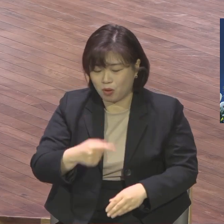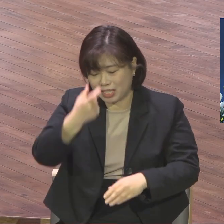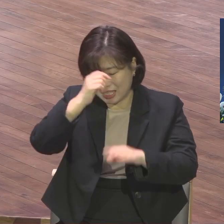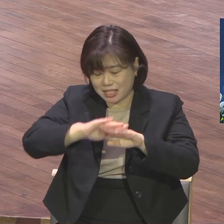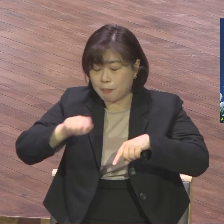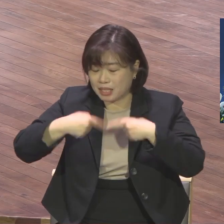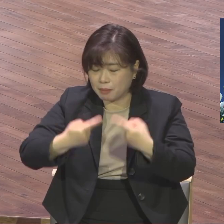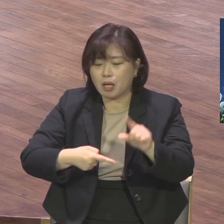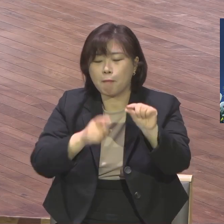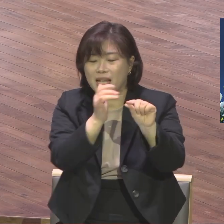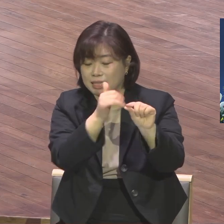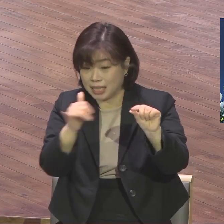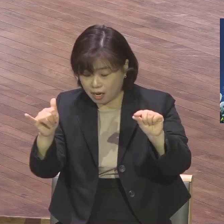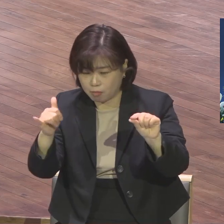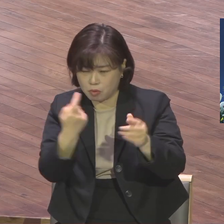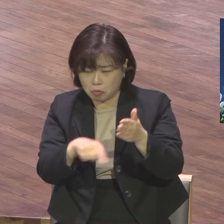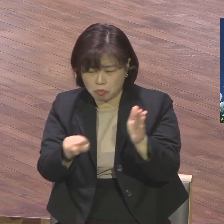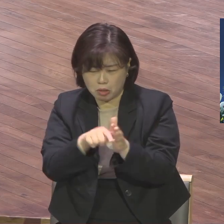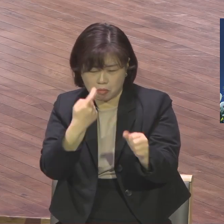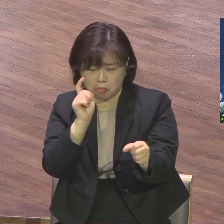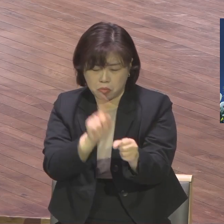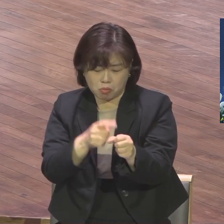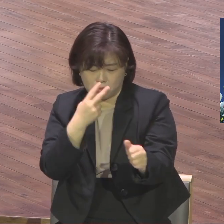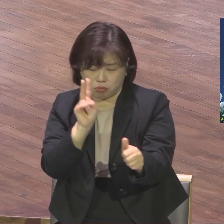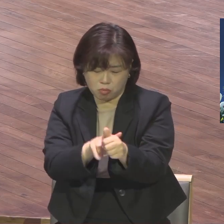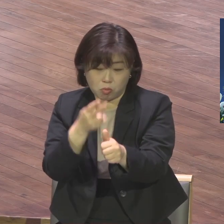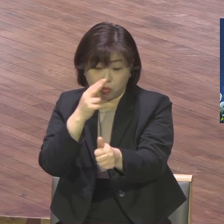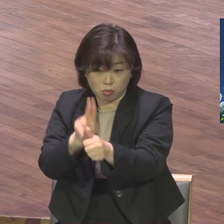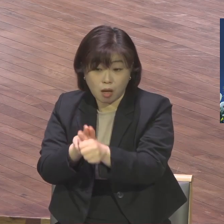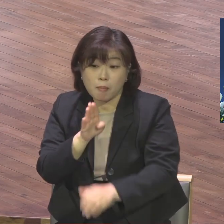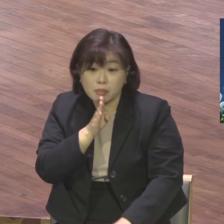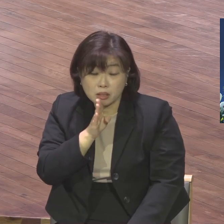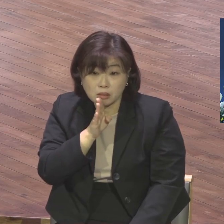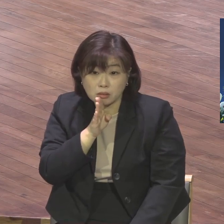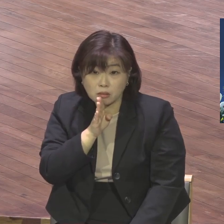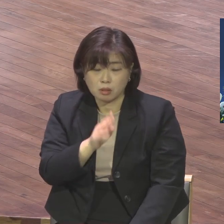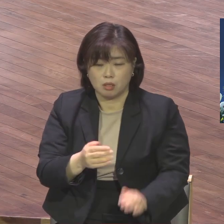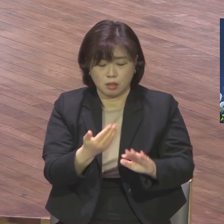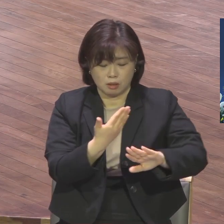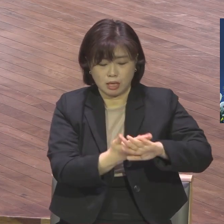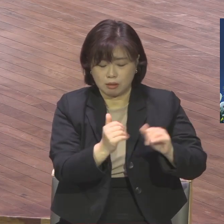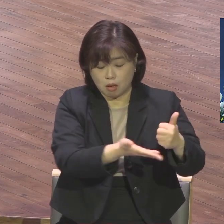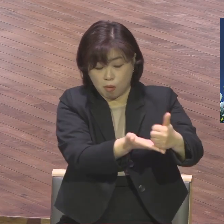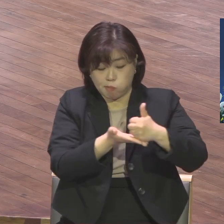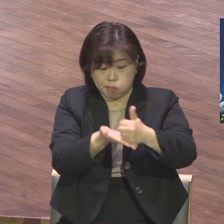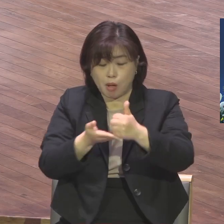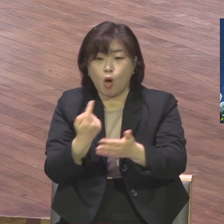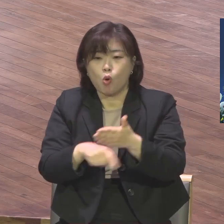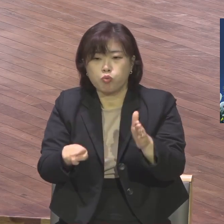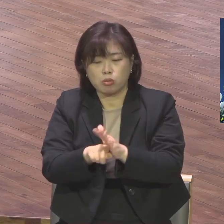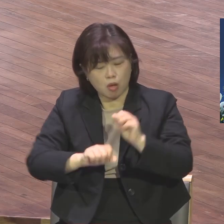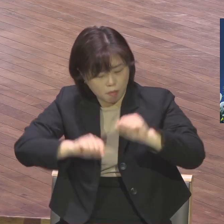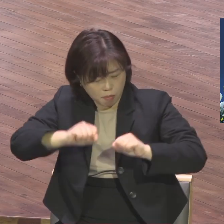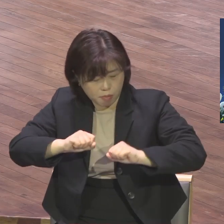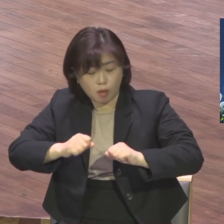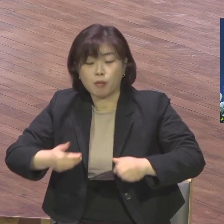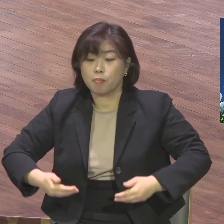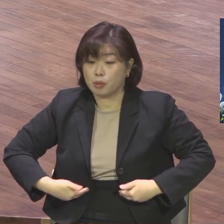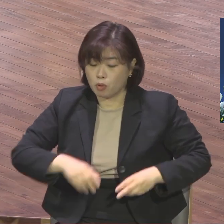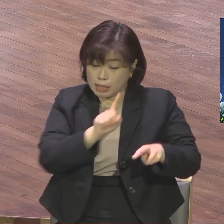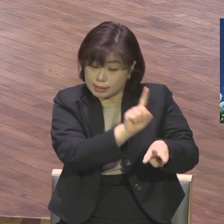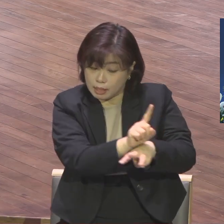되기 바랍니다. 여기에 참석하면 변화가 되게 돼요. 교회 장막터를 비는 3.1조 운동 3.1조가 돼가지고